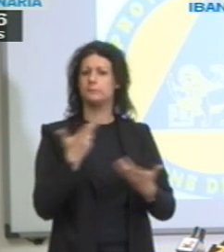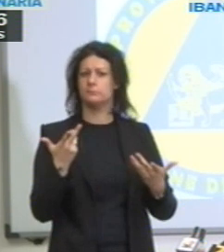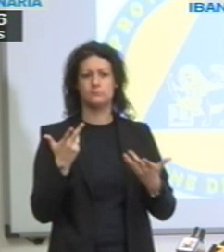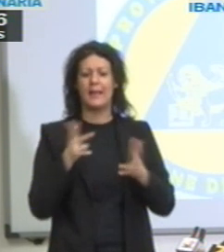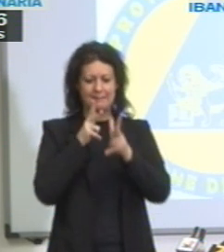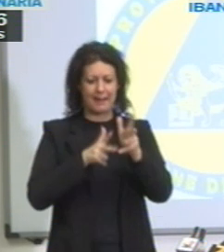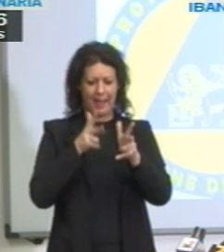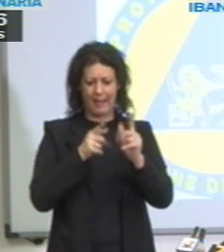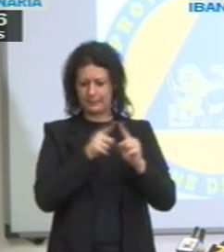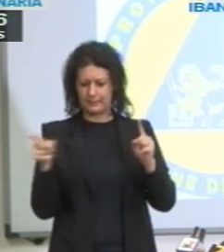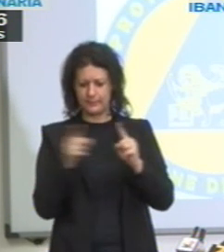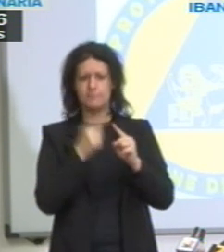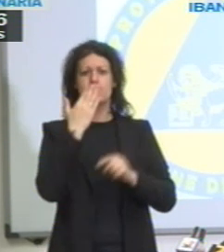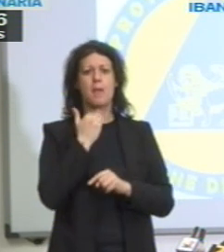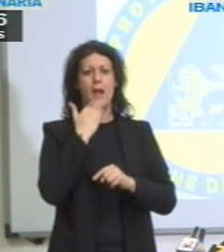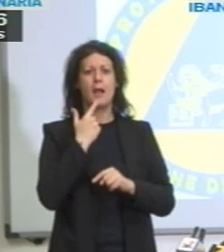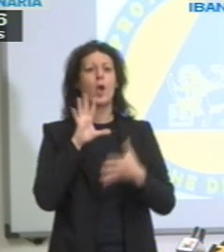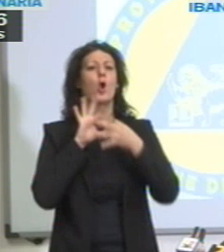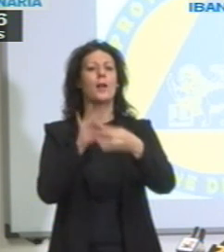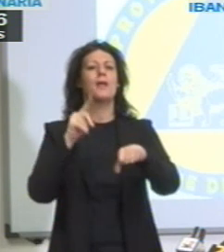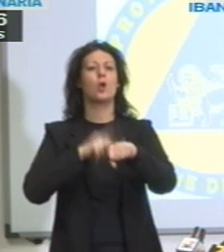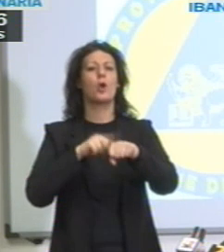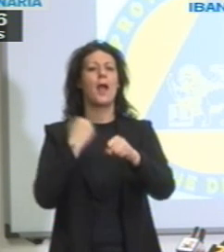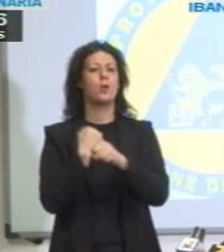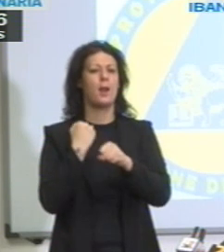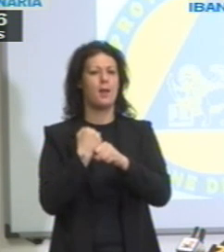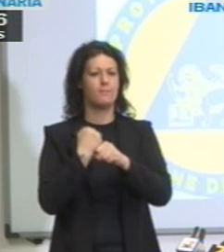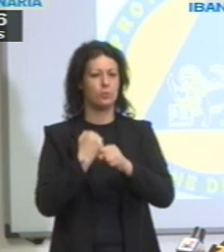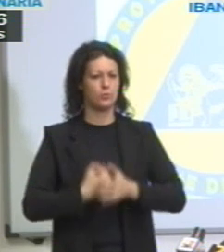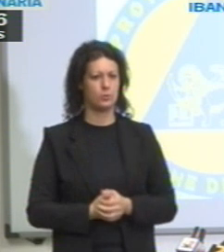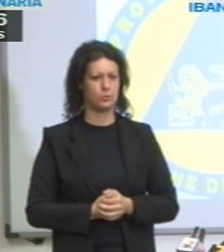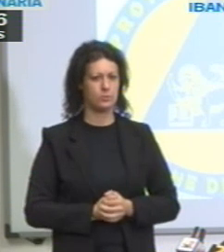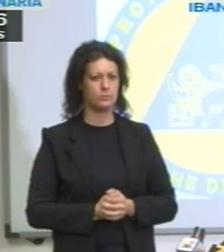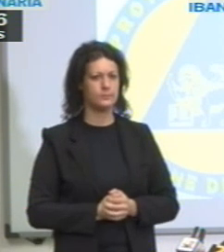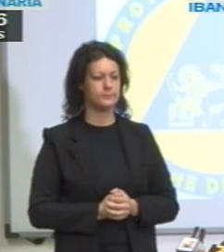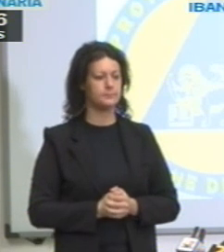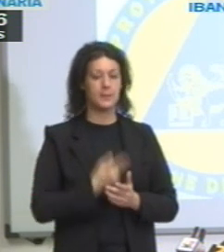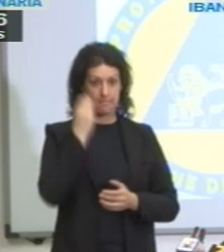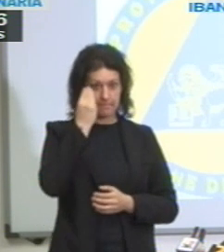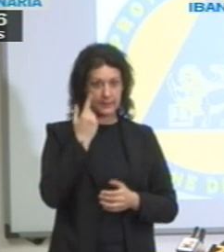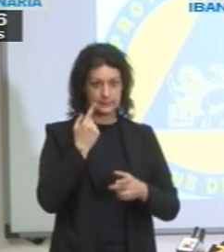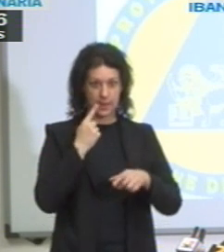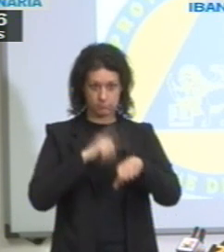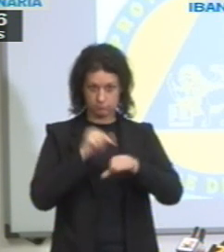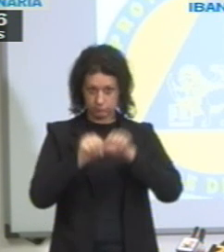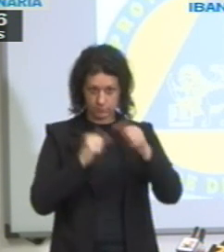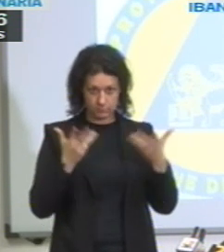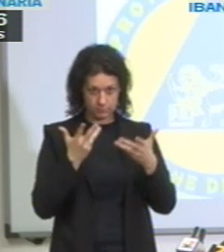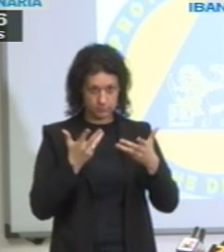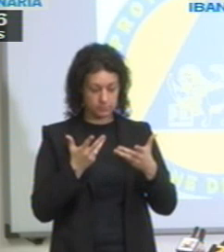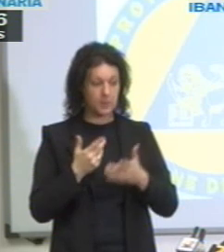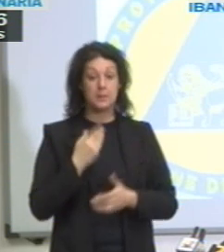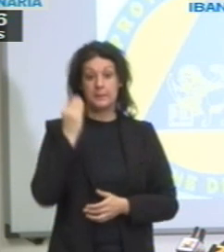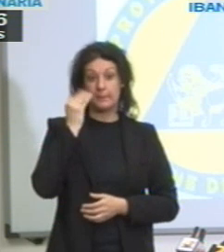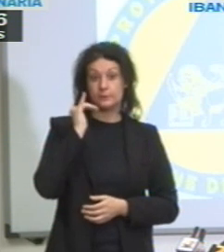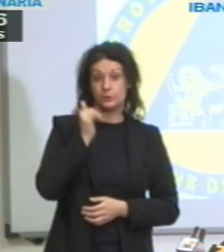su orari funzionali al loro lavoro. Lei crede che ci saranno correzioni negli orari? Ma penso di sì, se dopo questi operatori